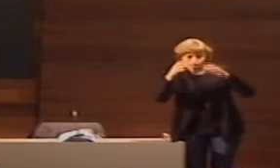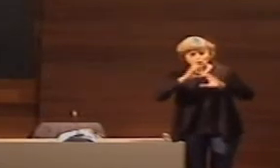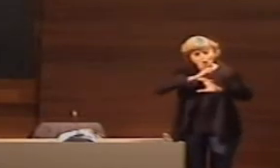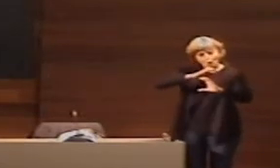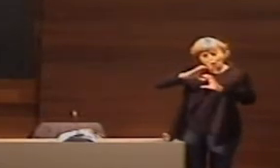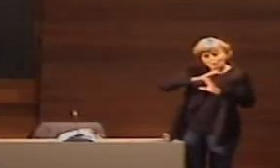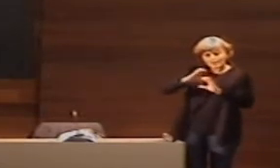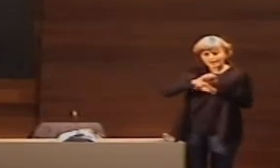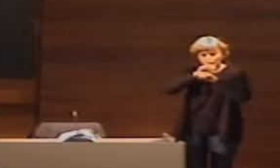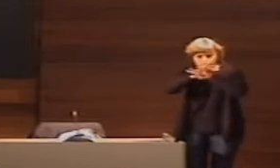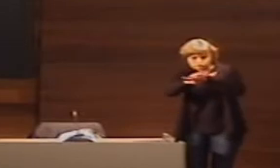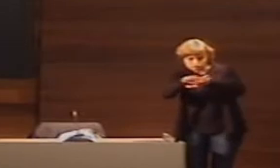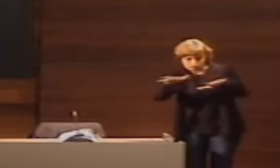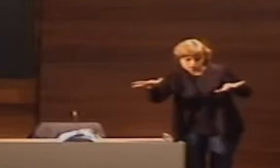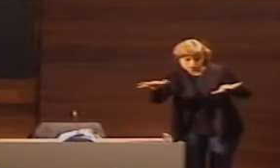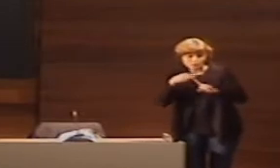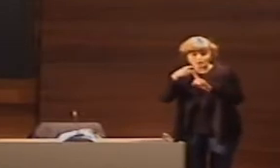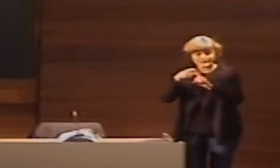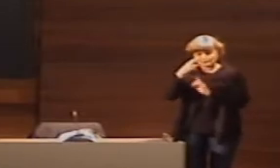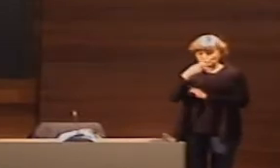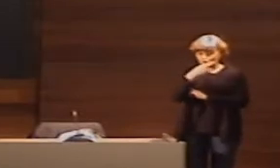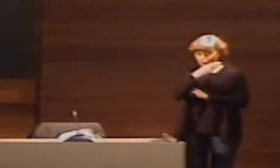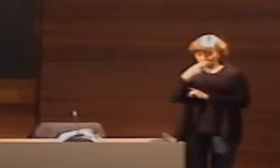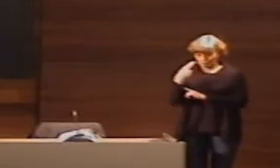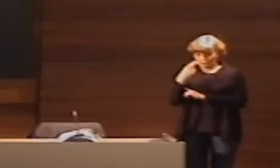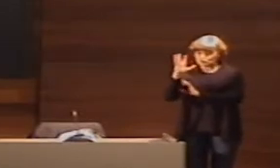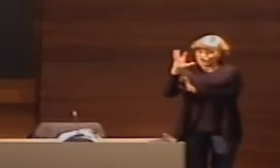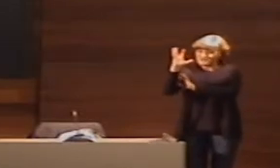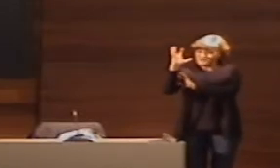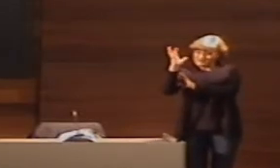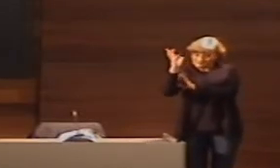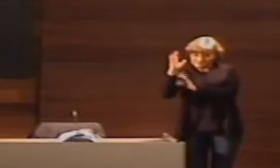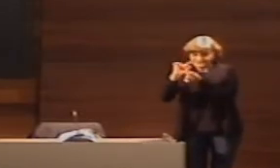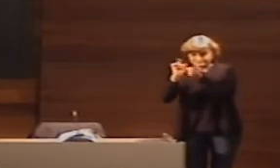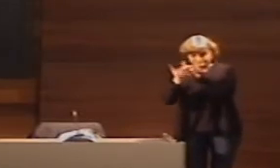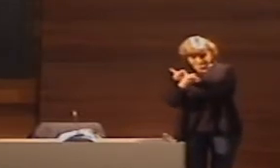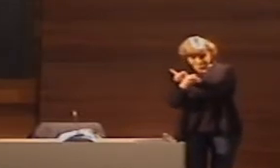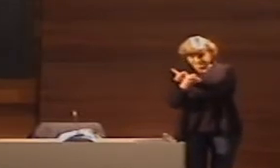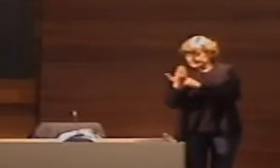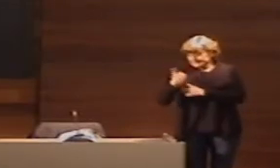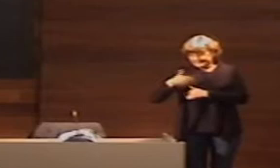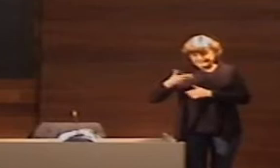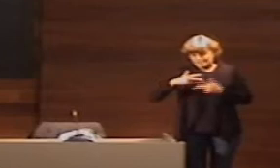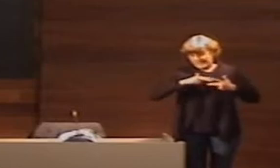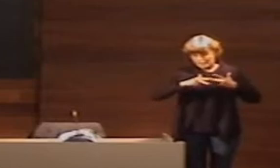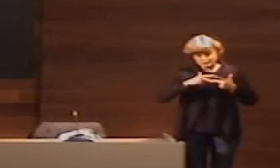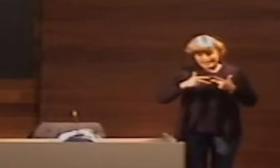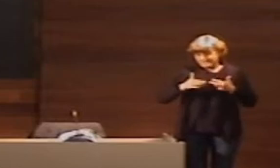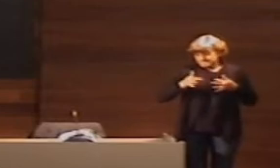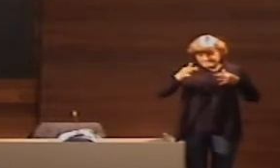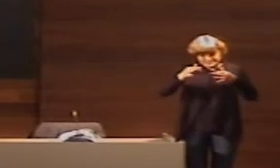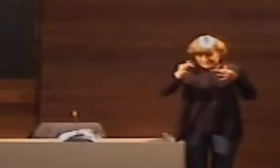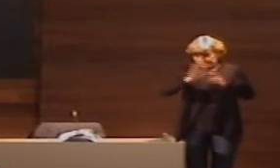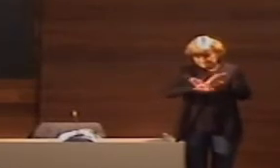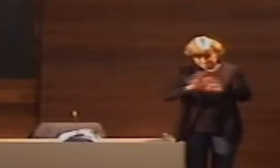nuevas formas de abordar este cambio, este reto que es el cambio climático. Besterik gabe, eskerrik asko etortzagatik, zuekin ba,